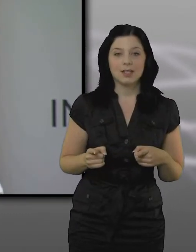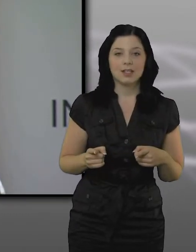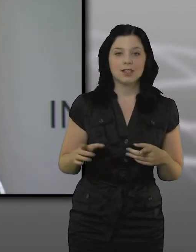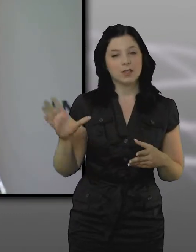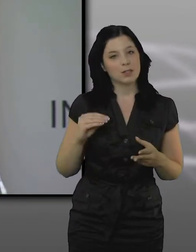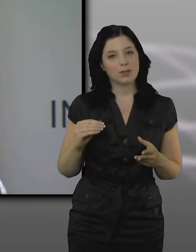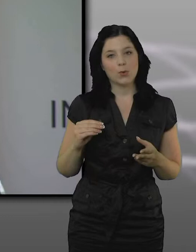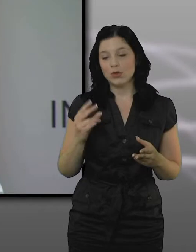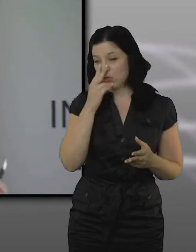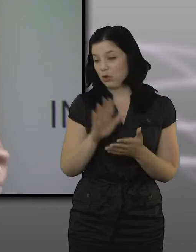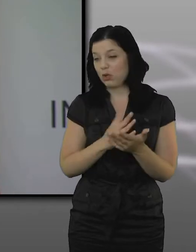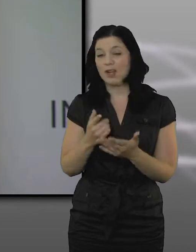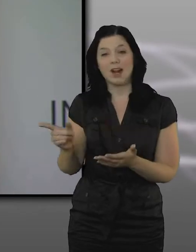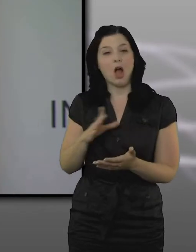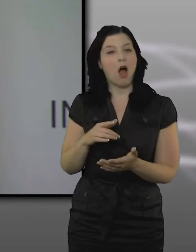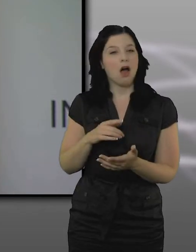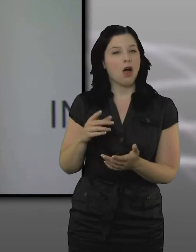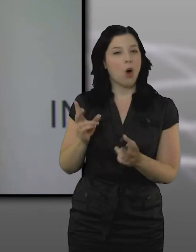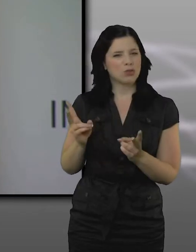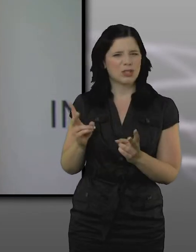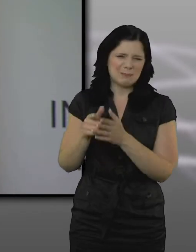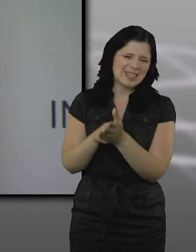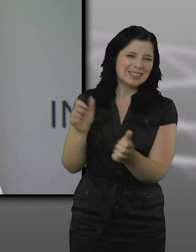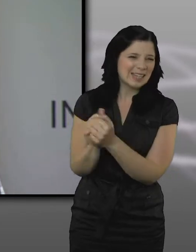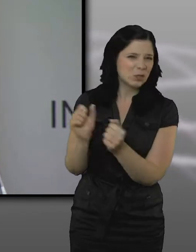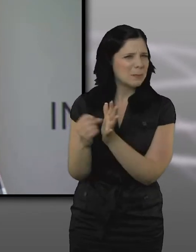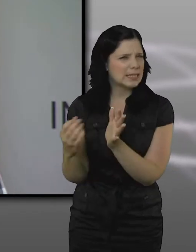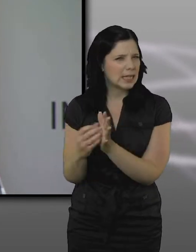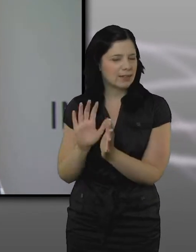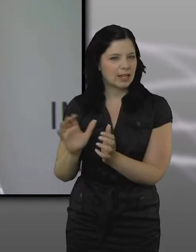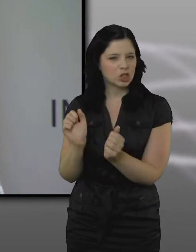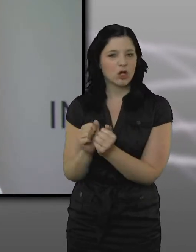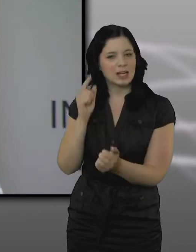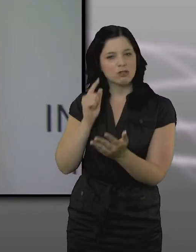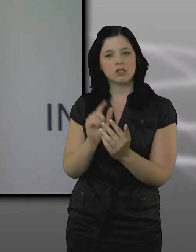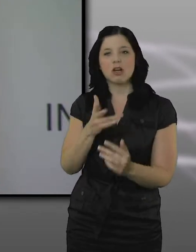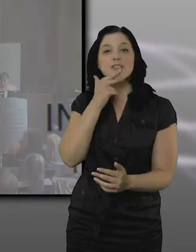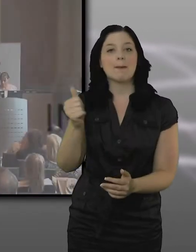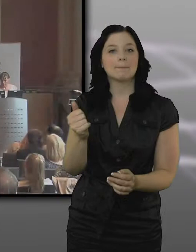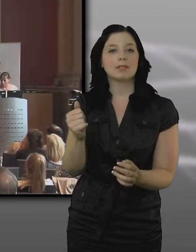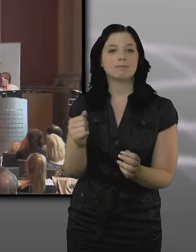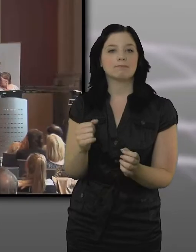då syntolkarna samma. De har liksom ett visst sätt att beskriva saker som går fort.